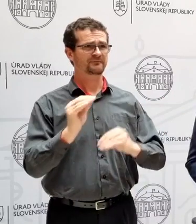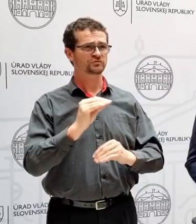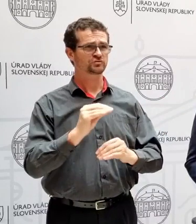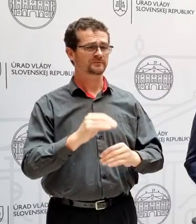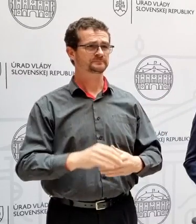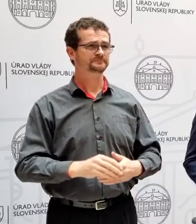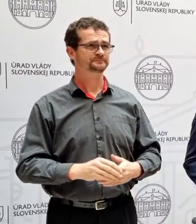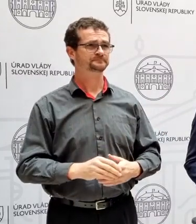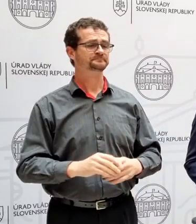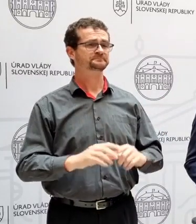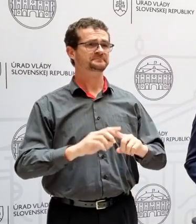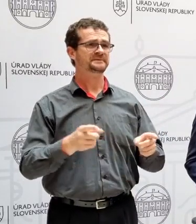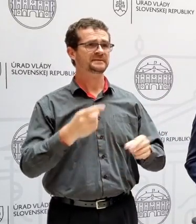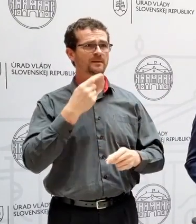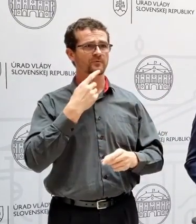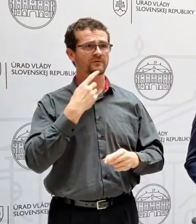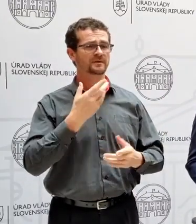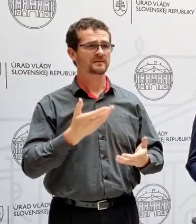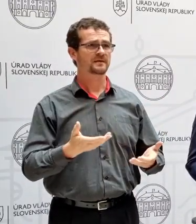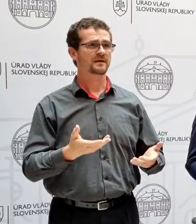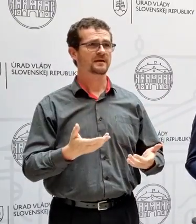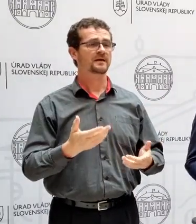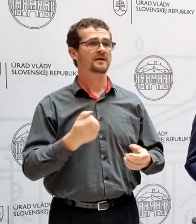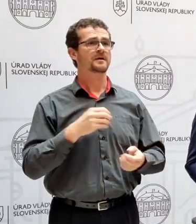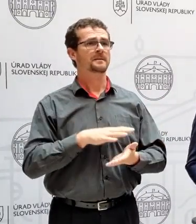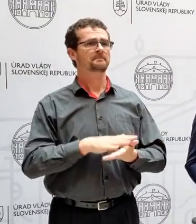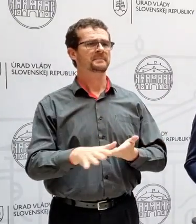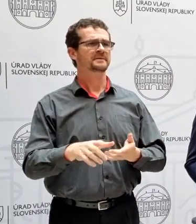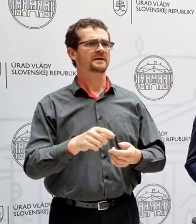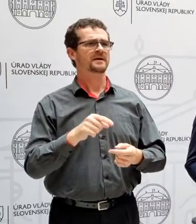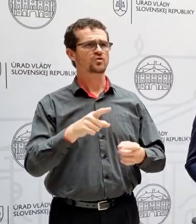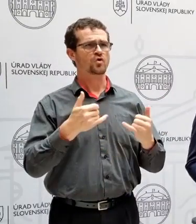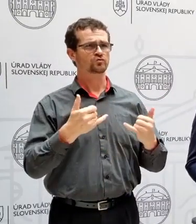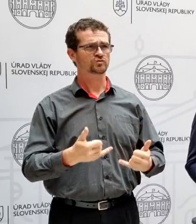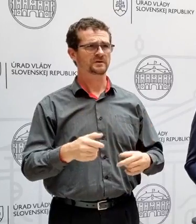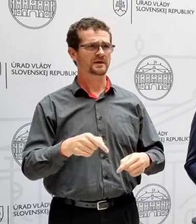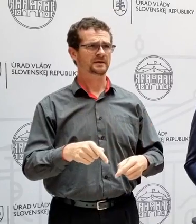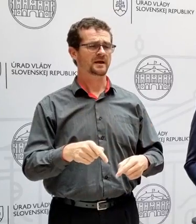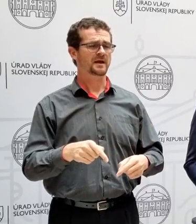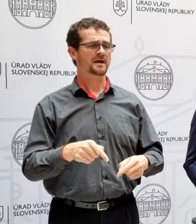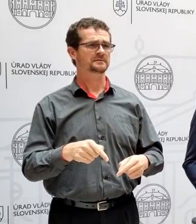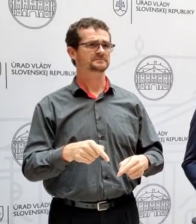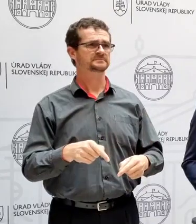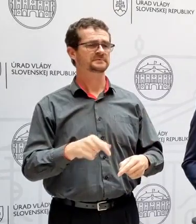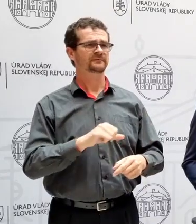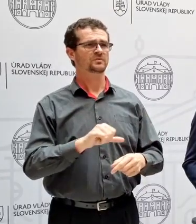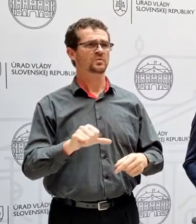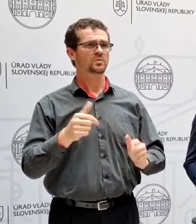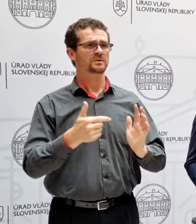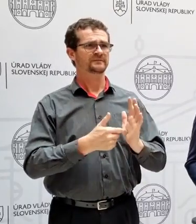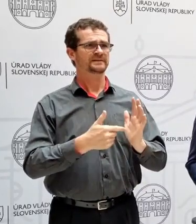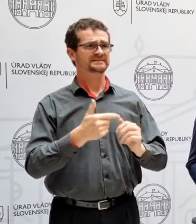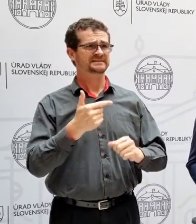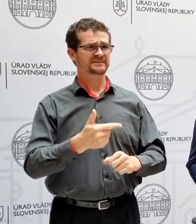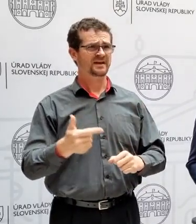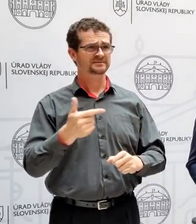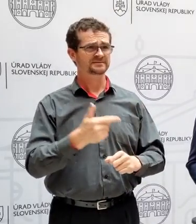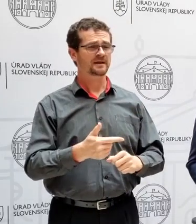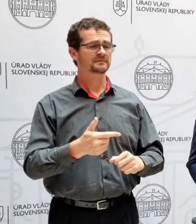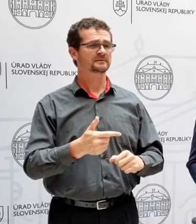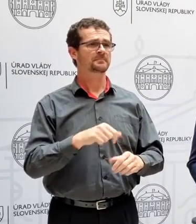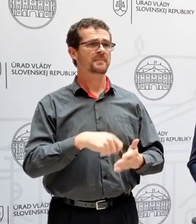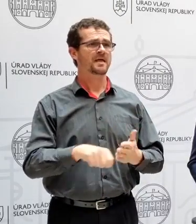navyše. Inak povedané, keď miniete plus minus to, čo ste minuli v roku 2020, tak